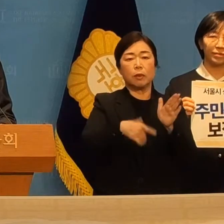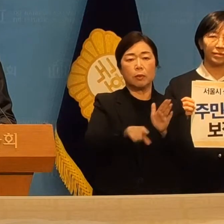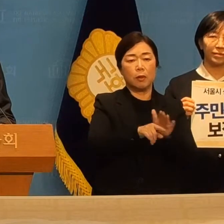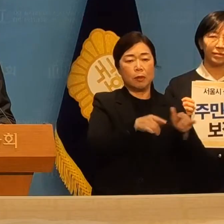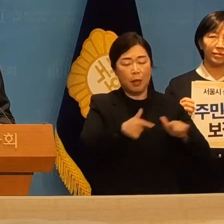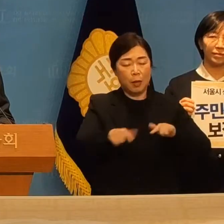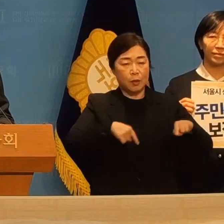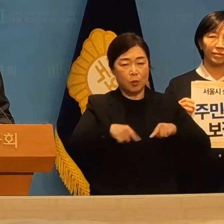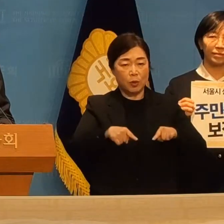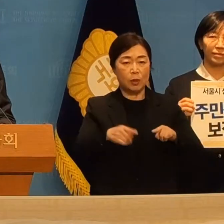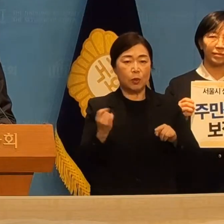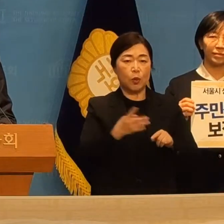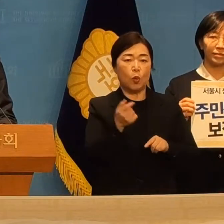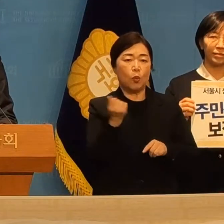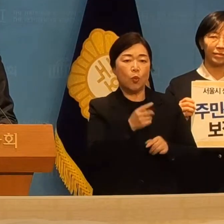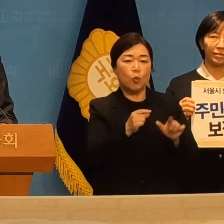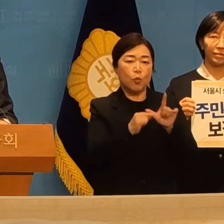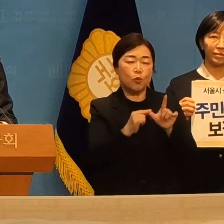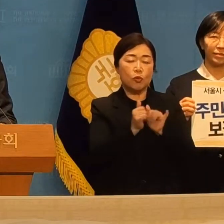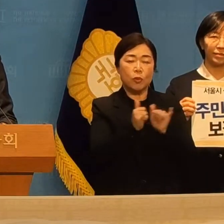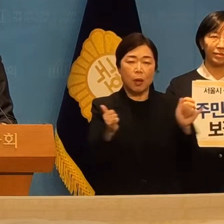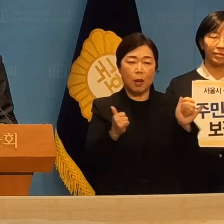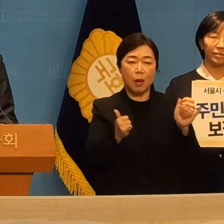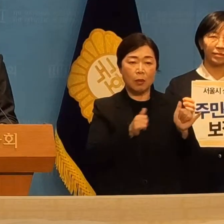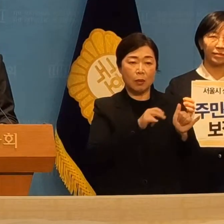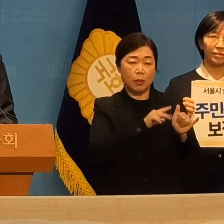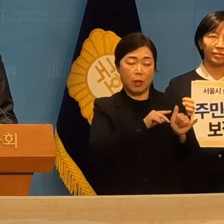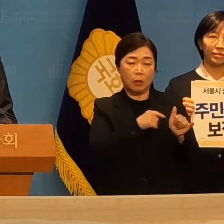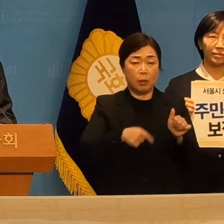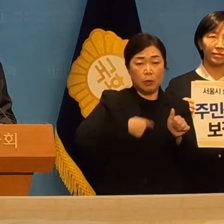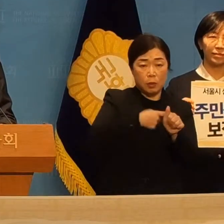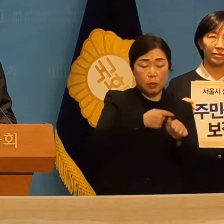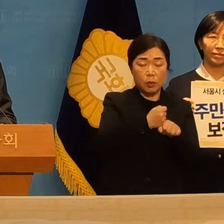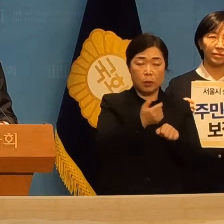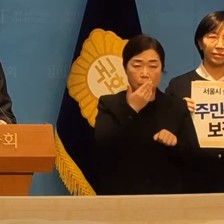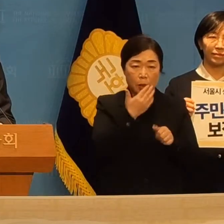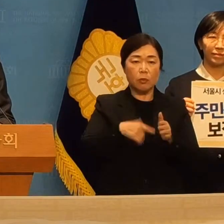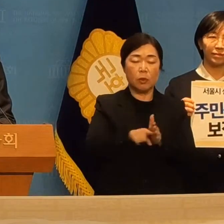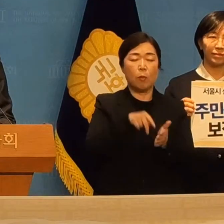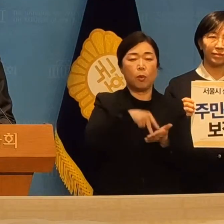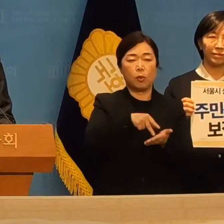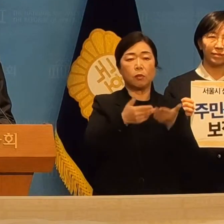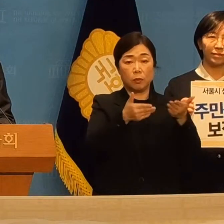소수의 목소리가 의회에 진출할 수 있도록 보장하기 위한 제도였습니다. 이는